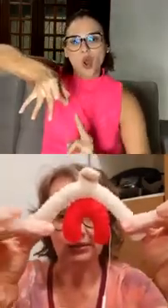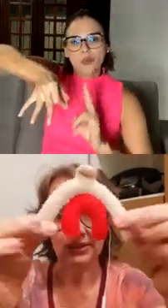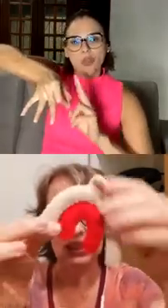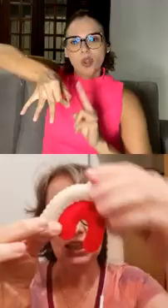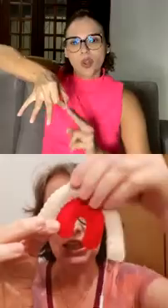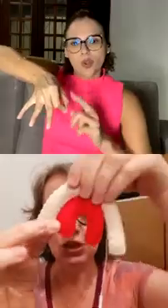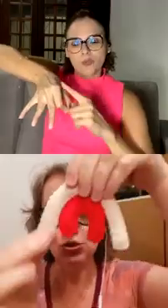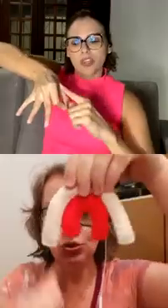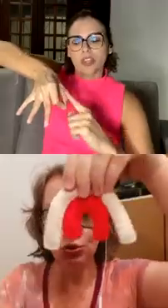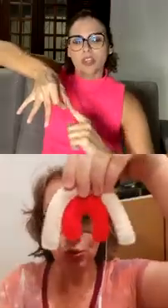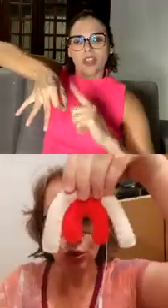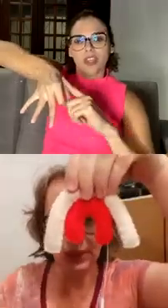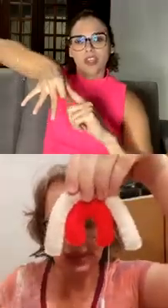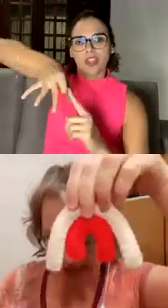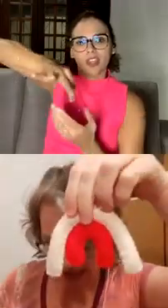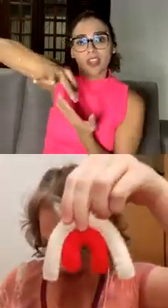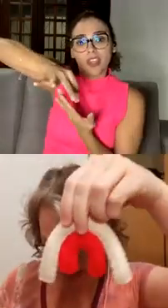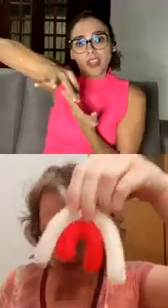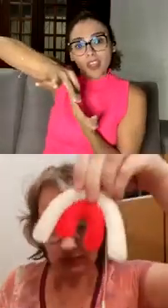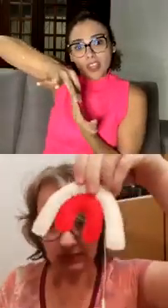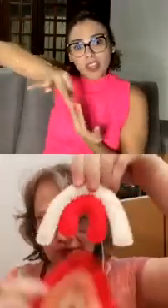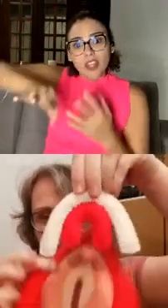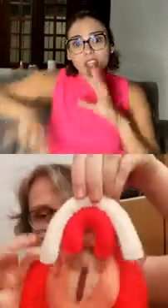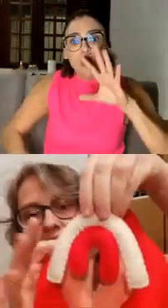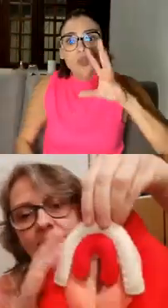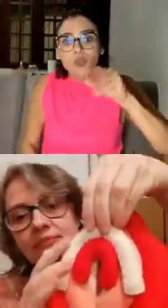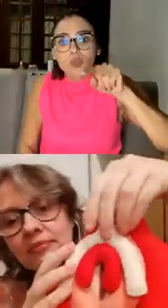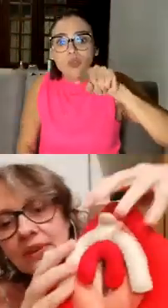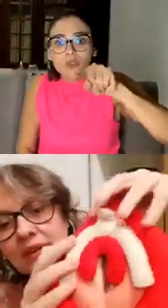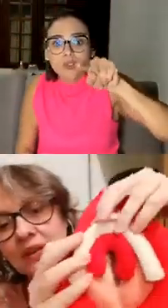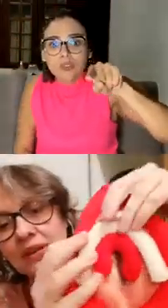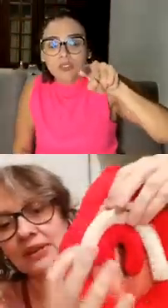crura. Isso tudo aqui